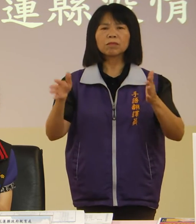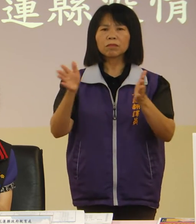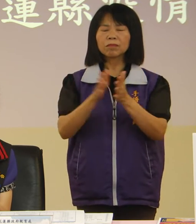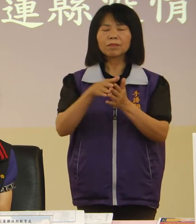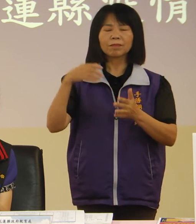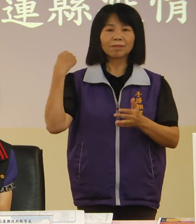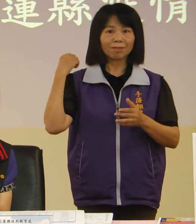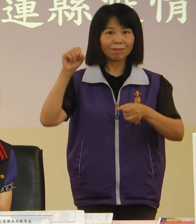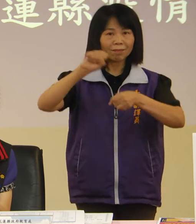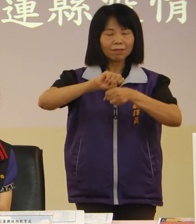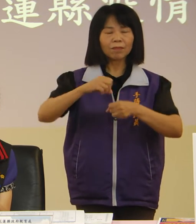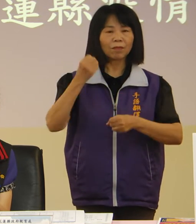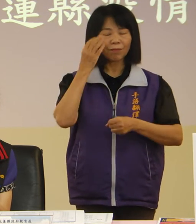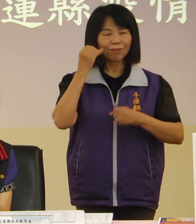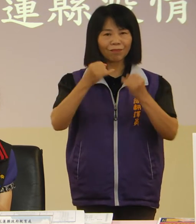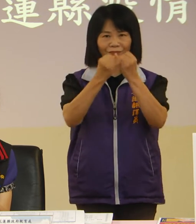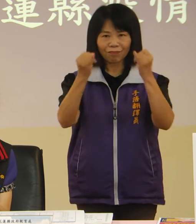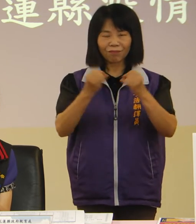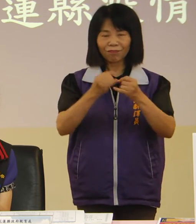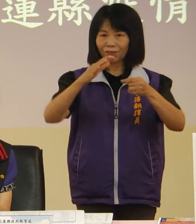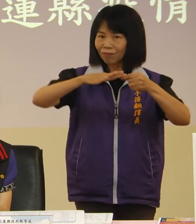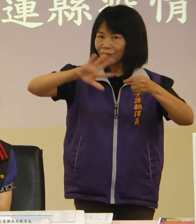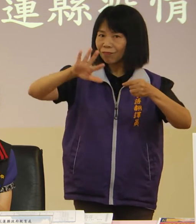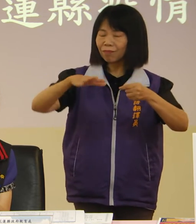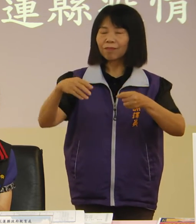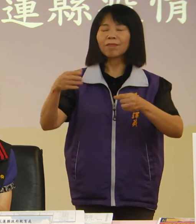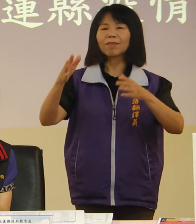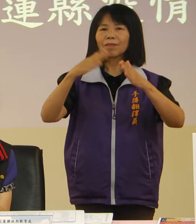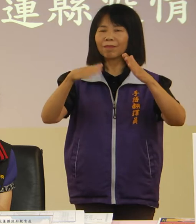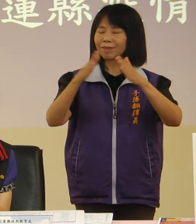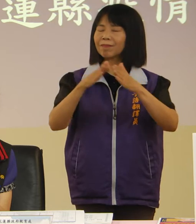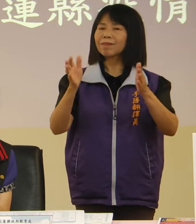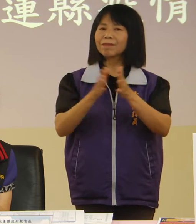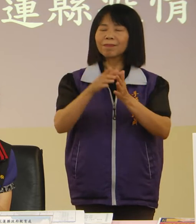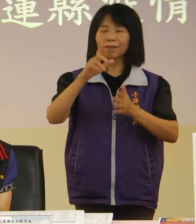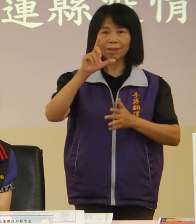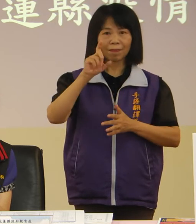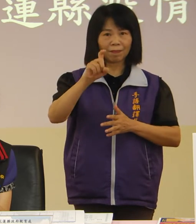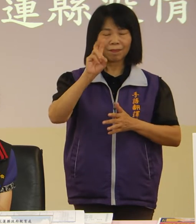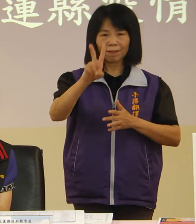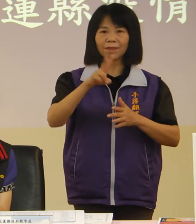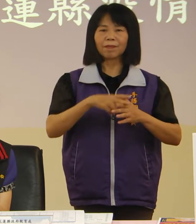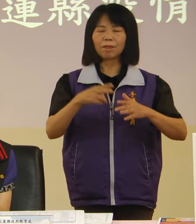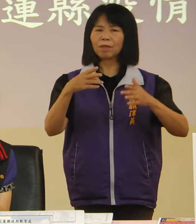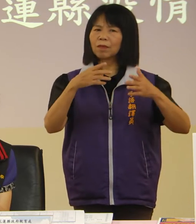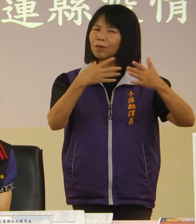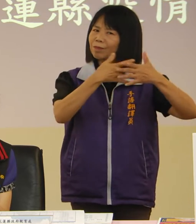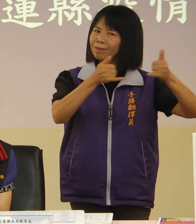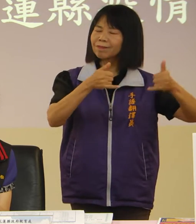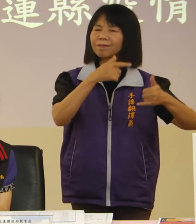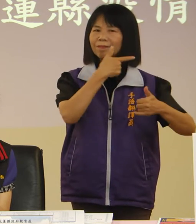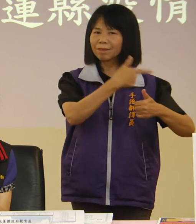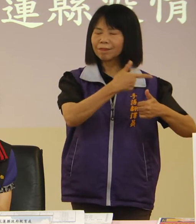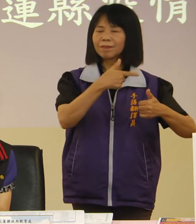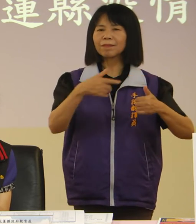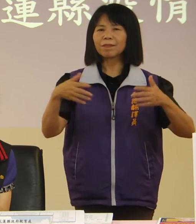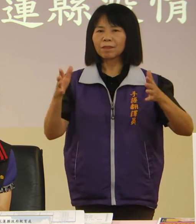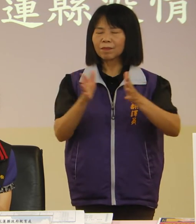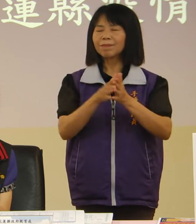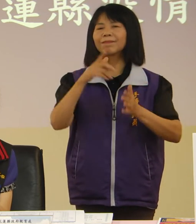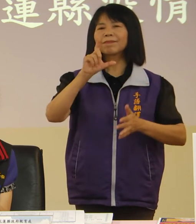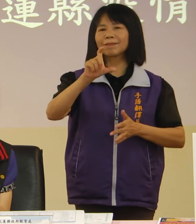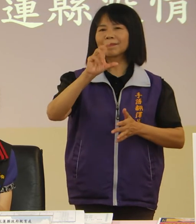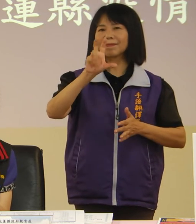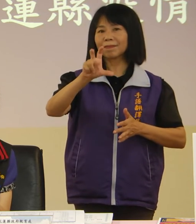增的是花莲女中等42所学校，新增的确诊数有69位学生、6位教职员工，合计